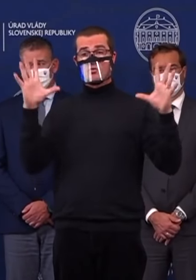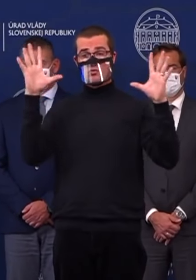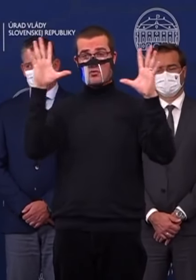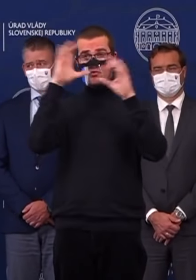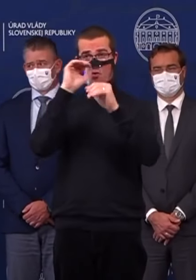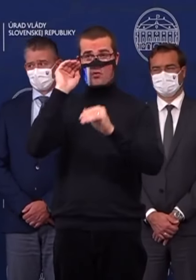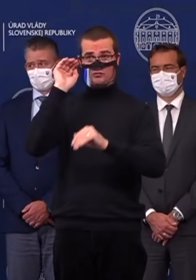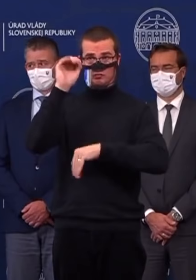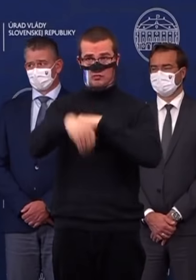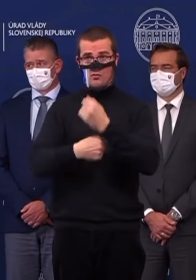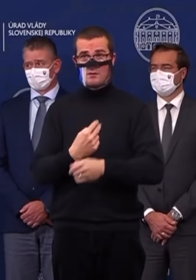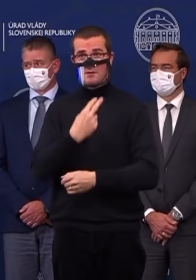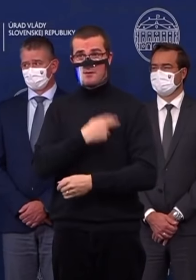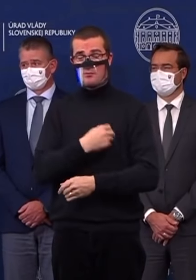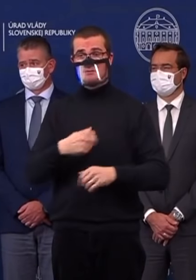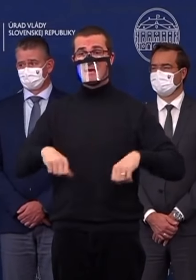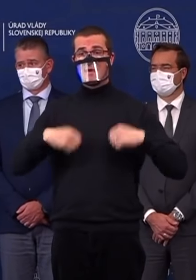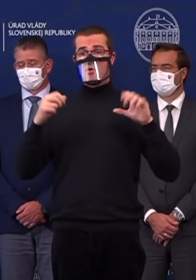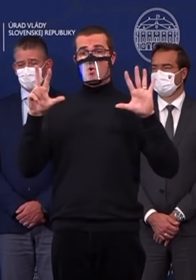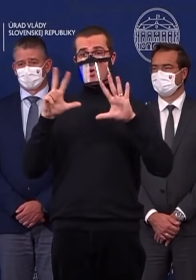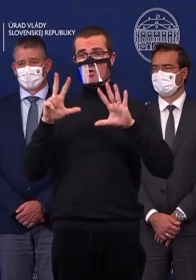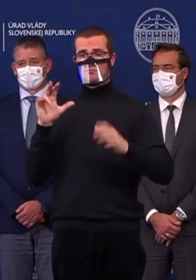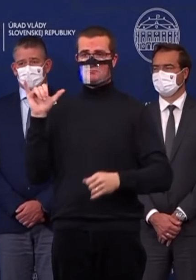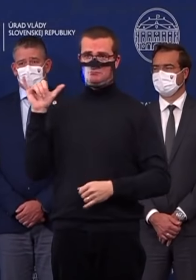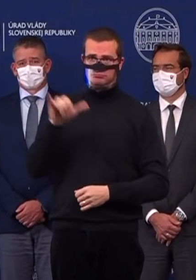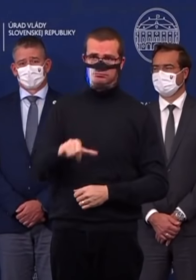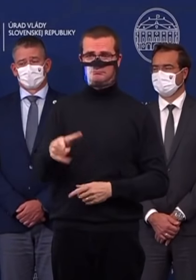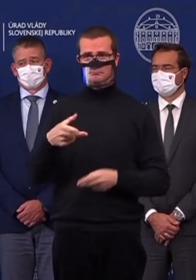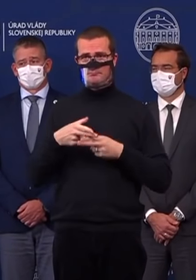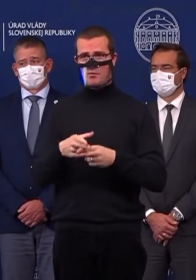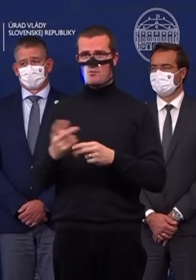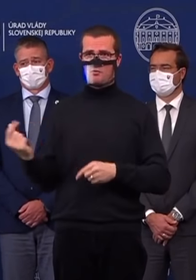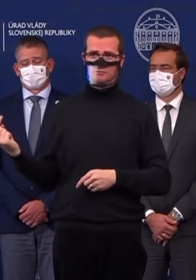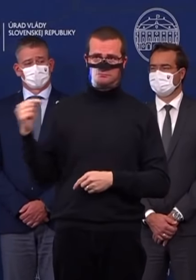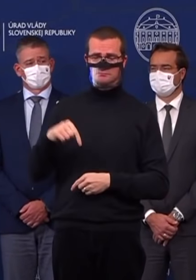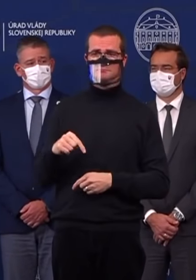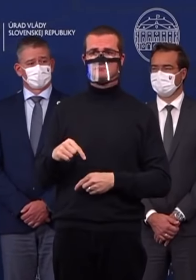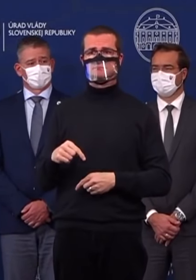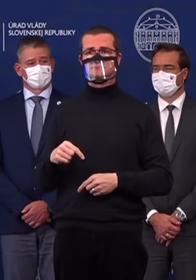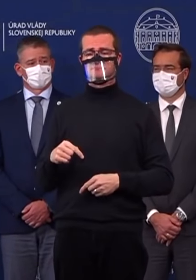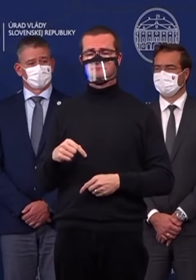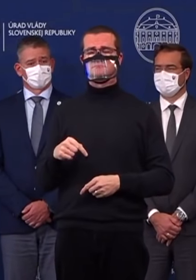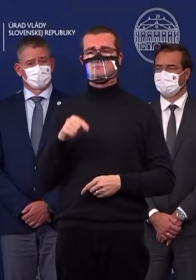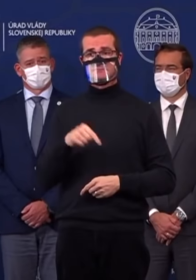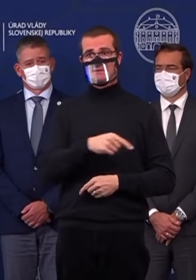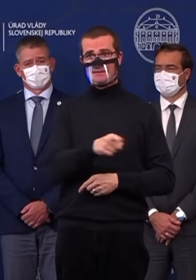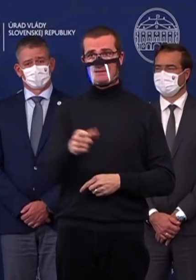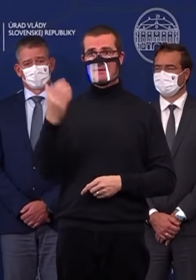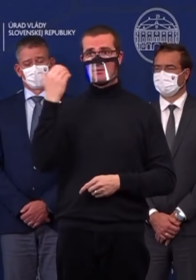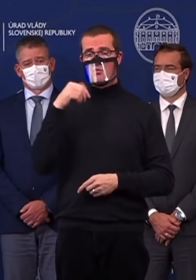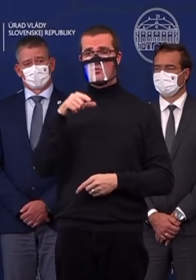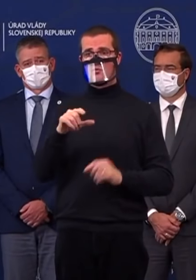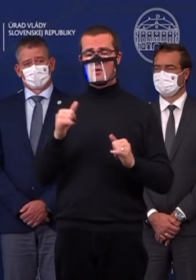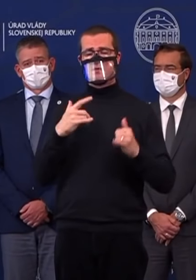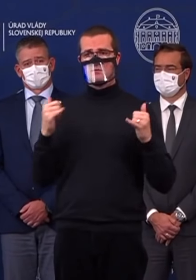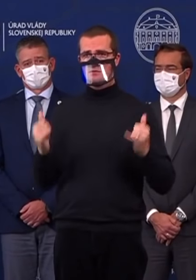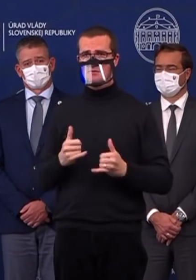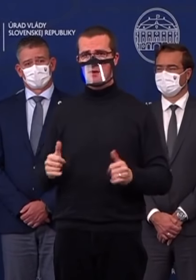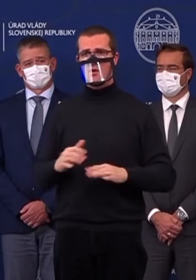v nemocnici a ráno o 8.00 prišli do odberného tímu. A títo ľudia sú